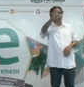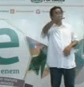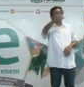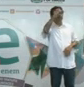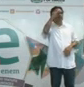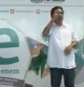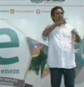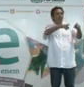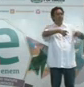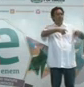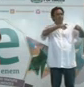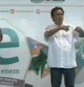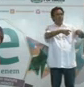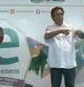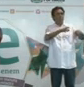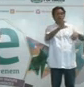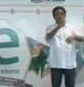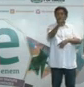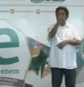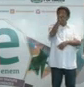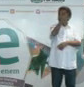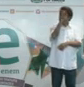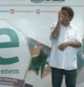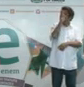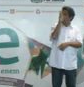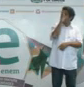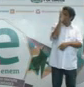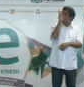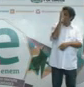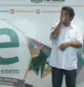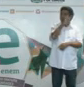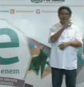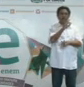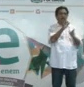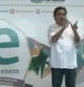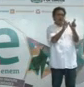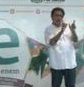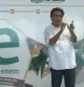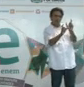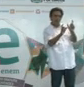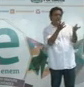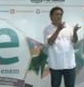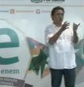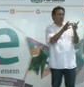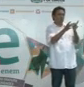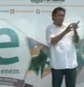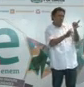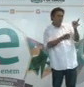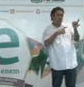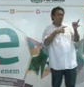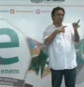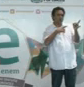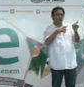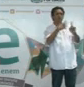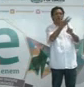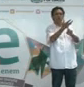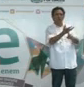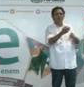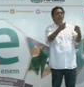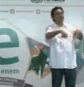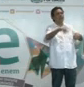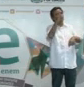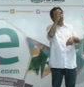é o sertanejo. Então, se é para você lembrar de alguma chave, algum detalhe que traga a matéria de volta, é